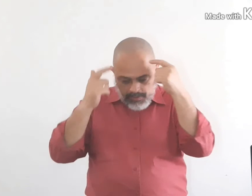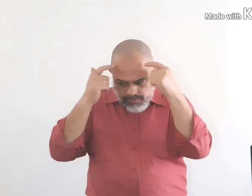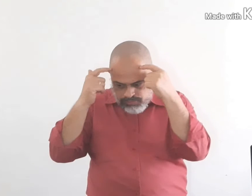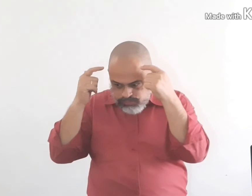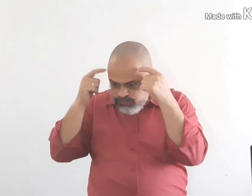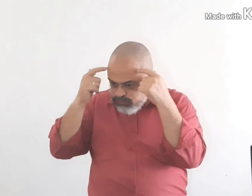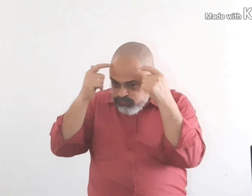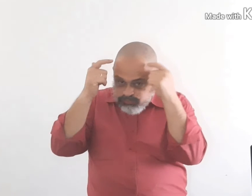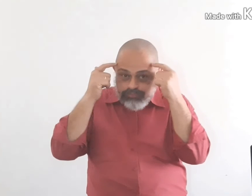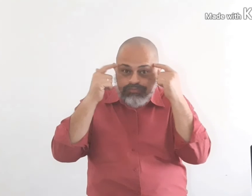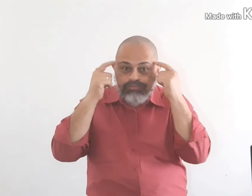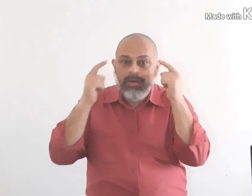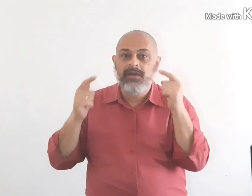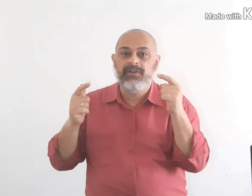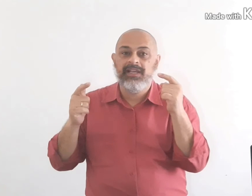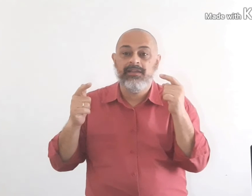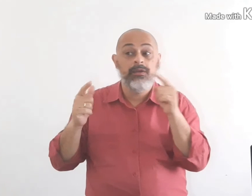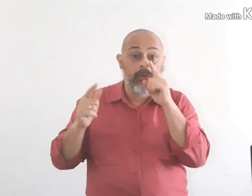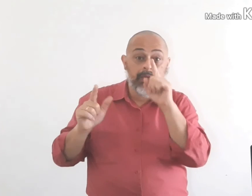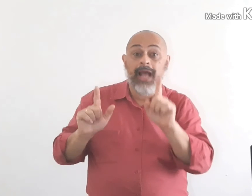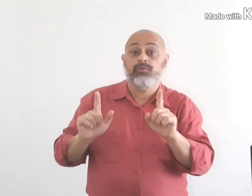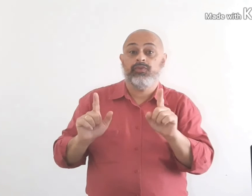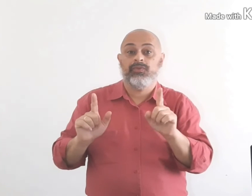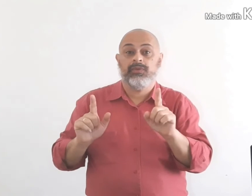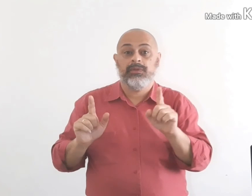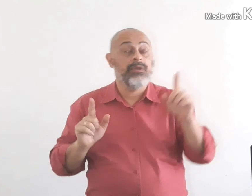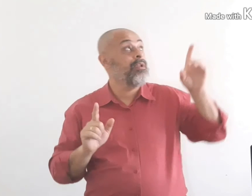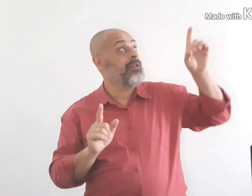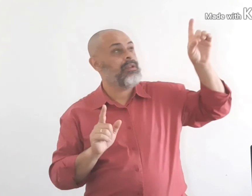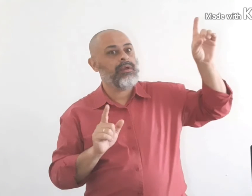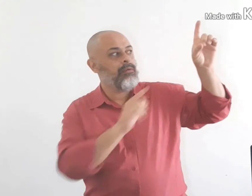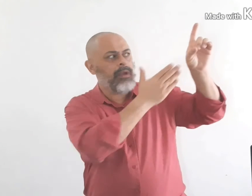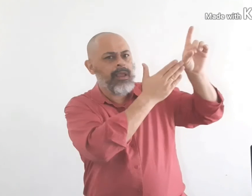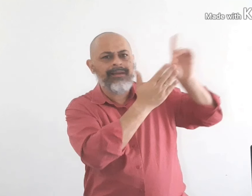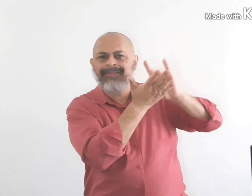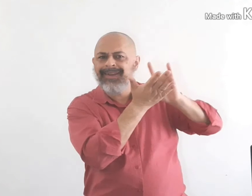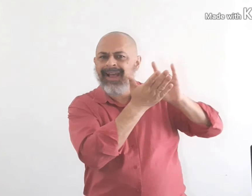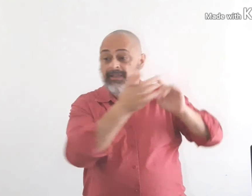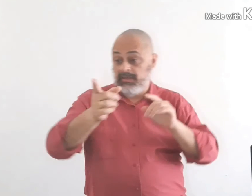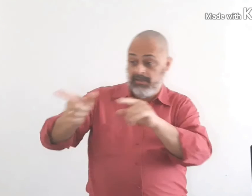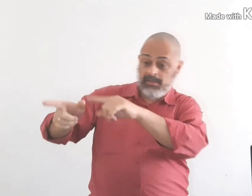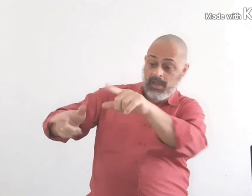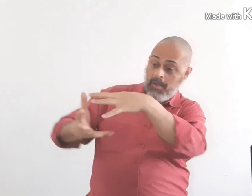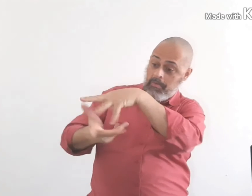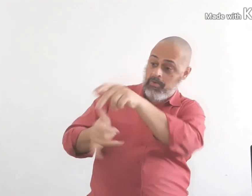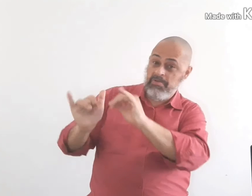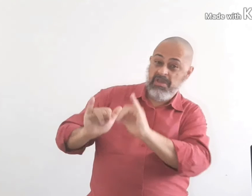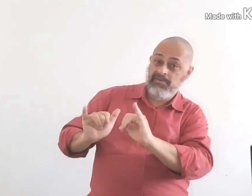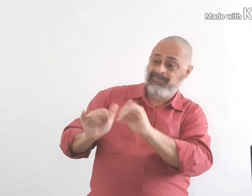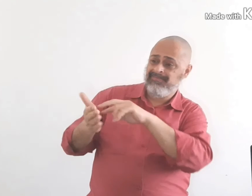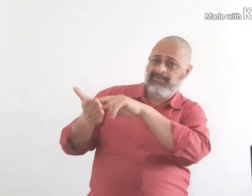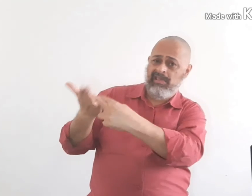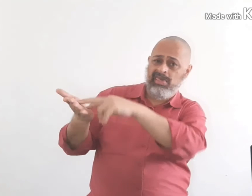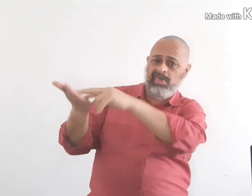ser amarrados, senão caem. Precisam ter os seus pés fixados, senão tombam.